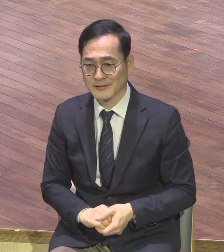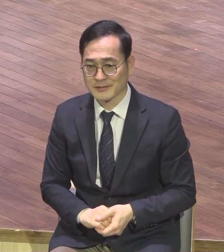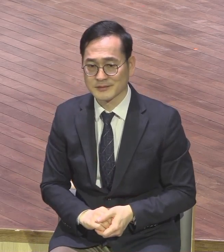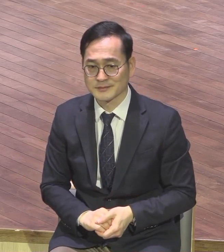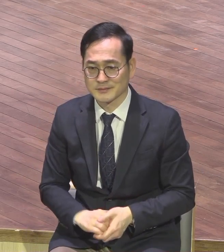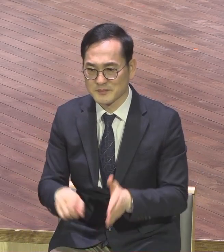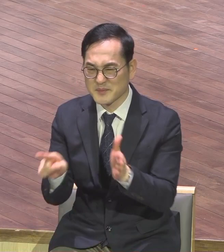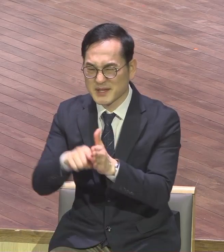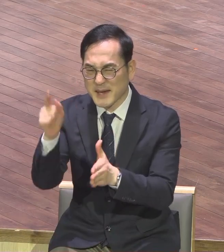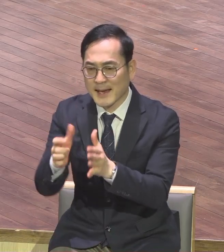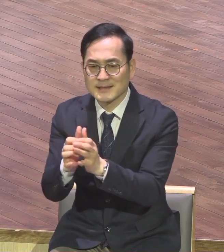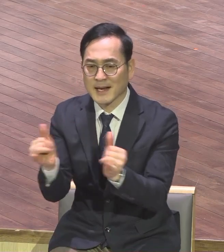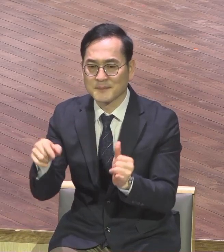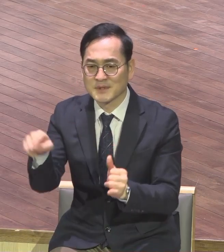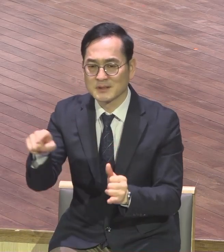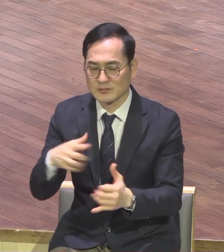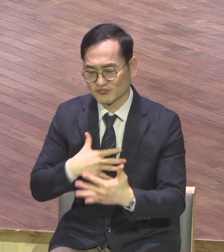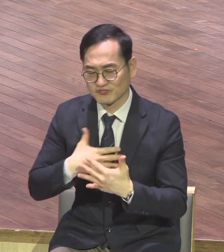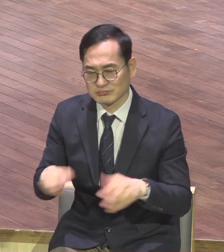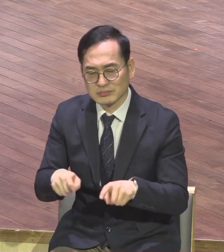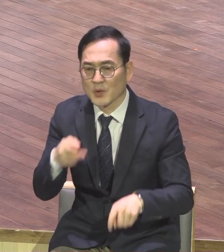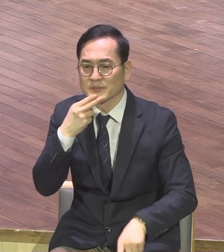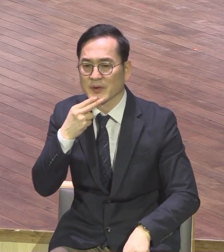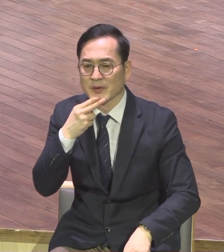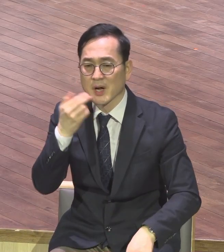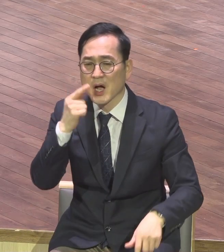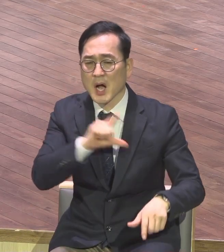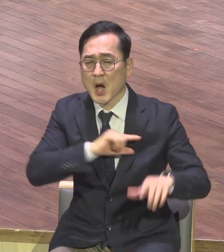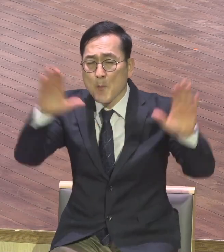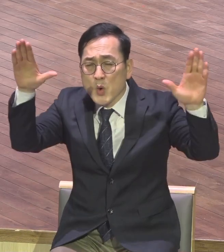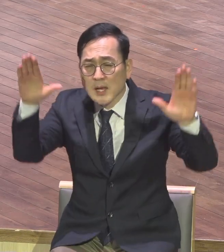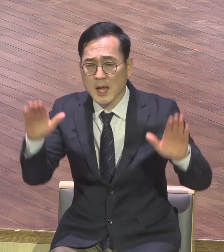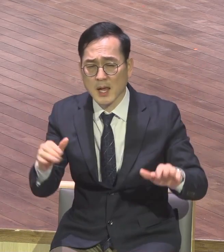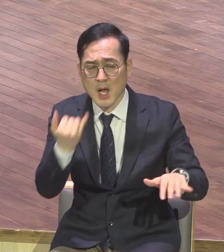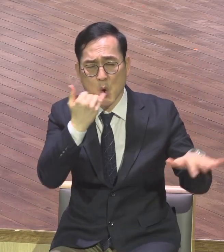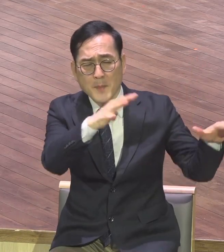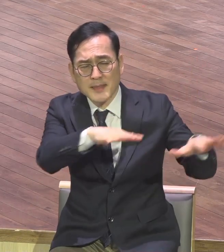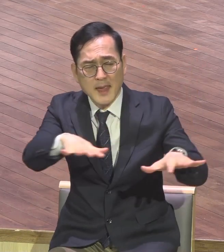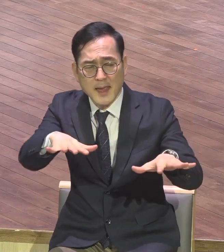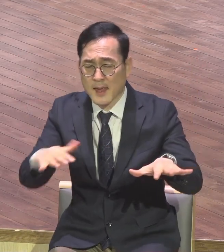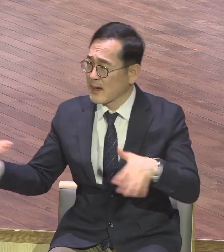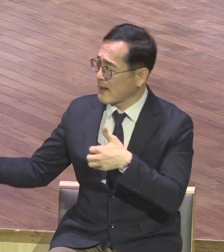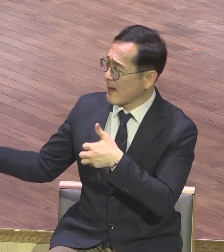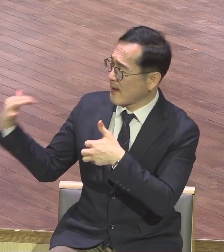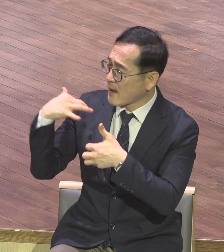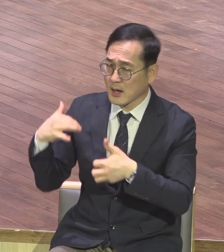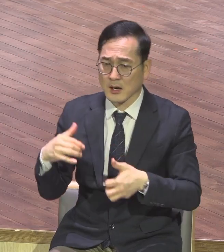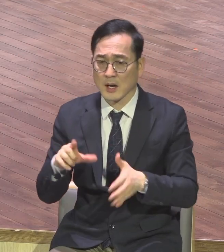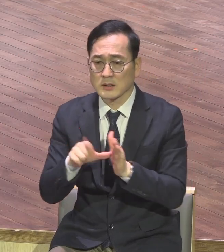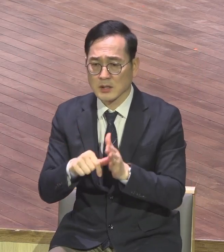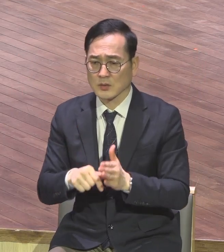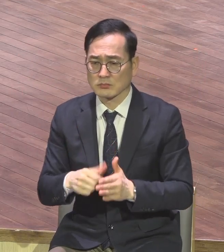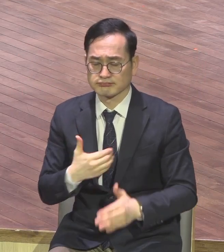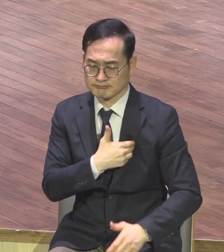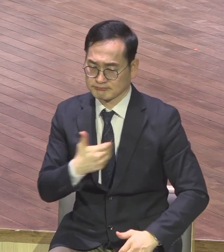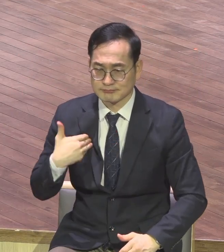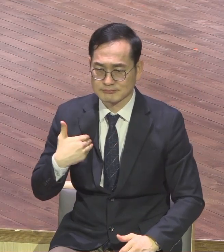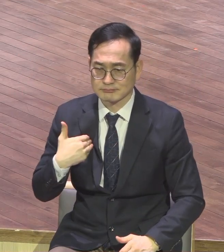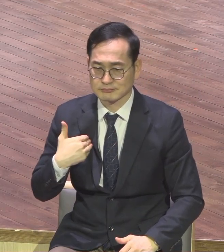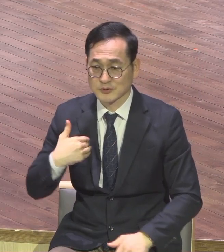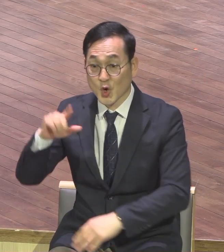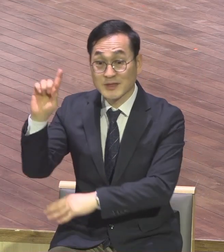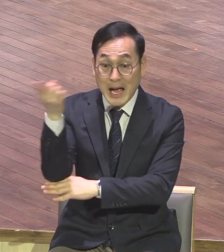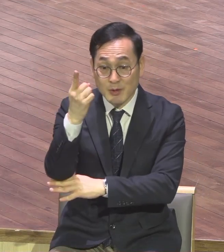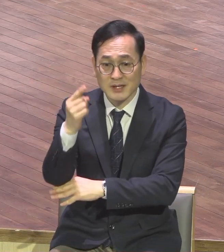한결같이 이런 모습이요. 홍해 앞에 선 모세, 온갖 죽음 위기 앞에 섰던 다윗, 사자굴 앞에 서 있는